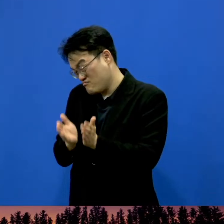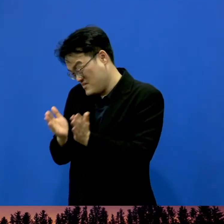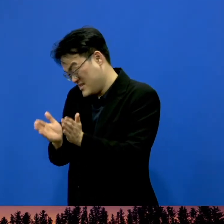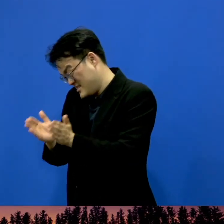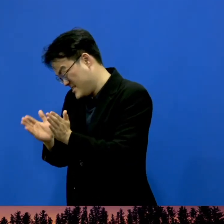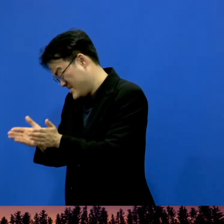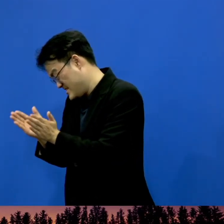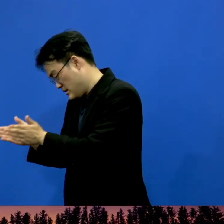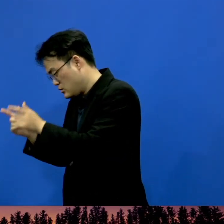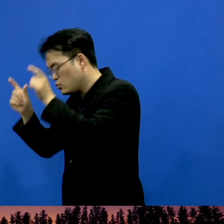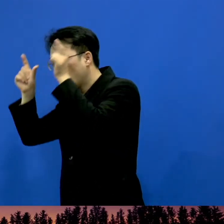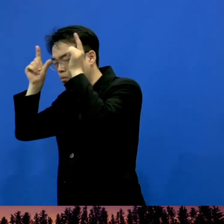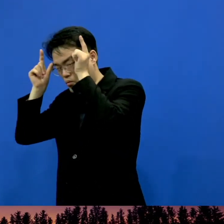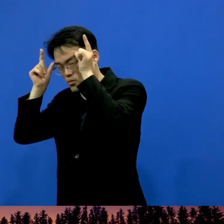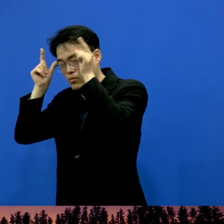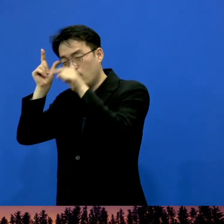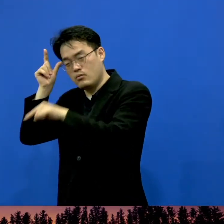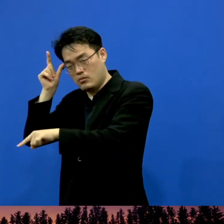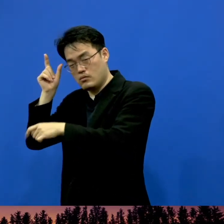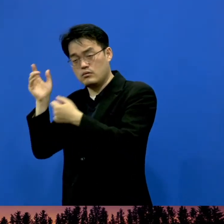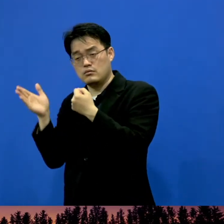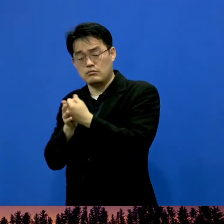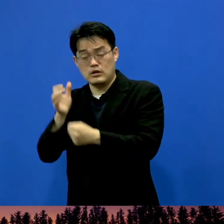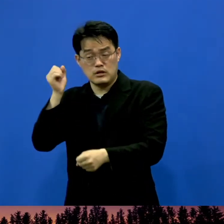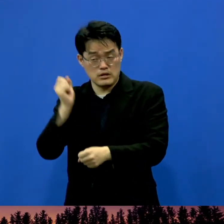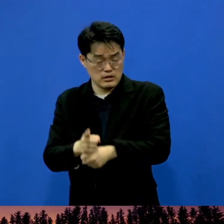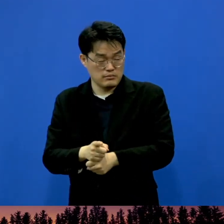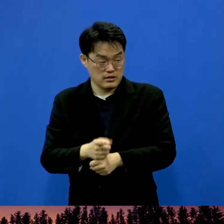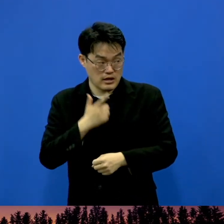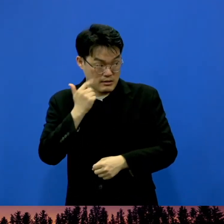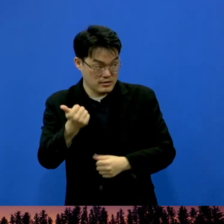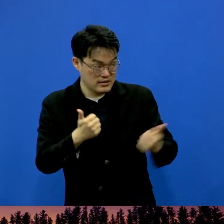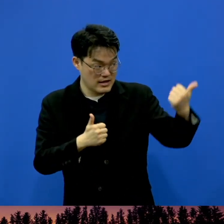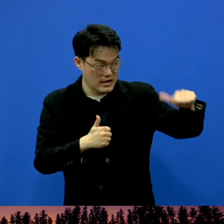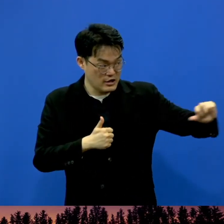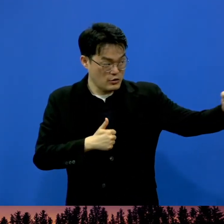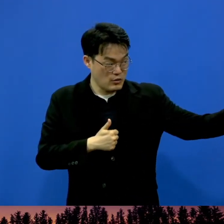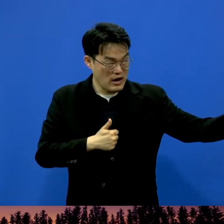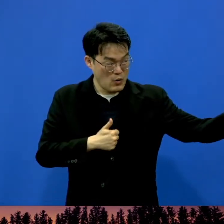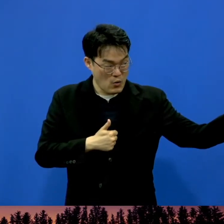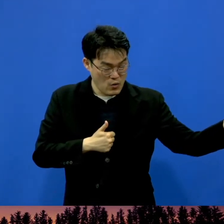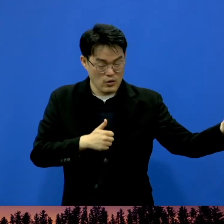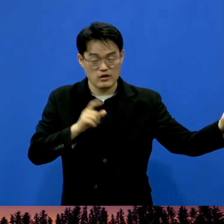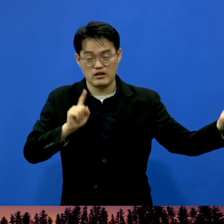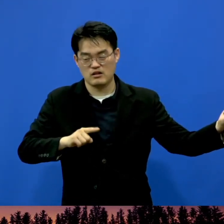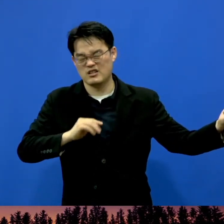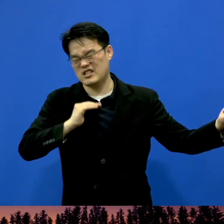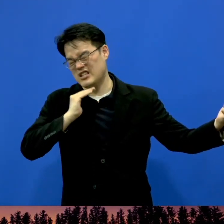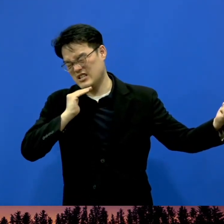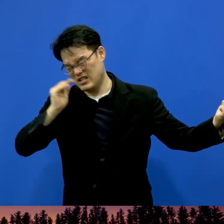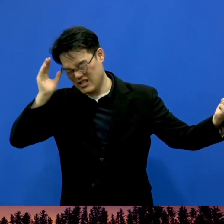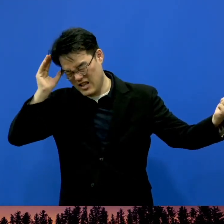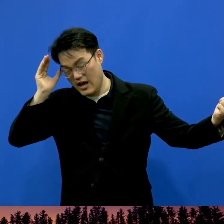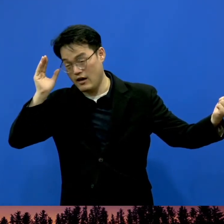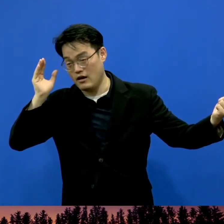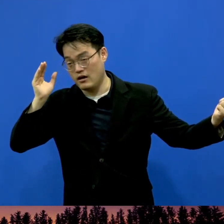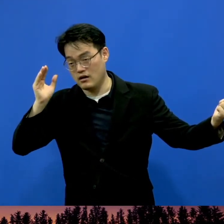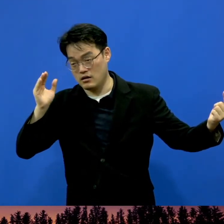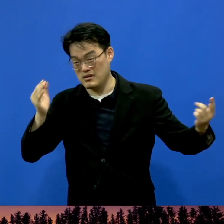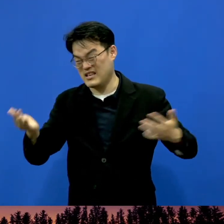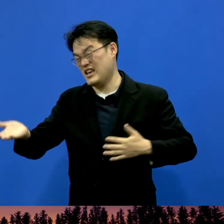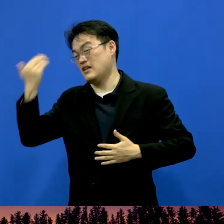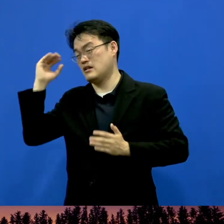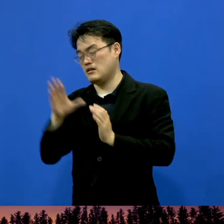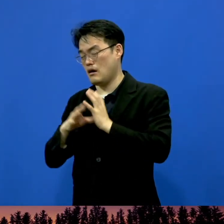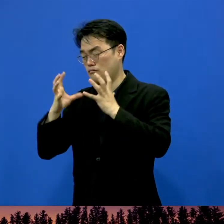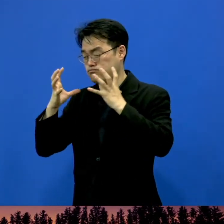그죠? 그러니까 이미 아버지는 그 아들이 돌아올 그를 기대하고 있죠. 이 고대 사회에서 그 살찐 송아지를